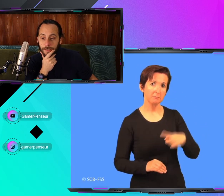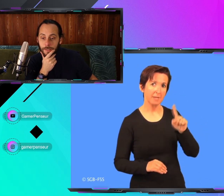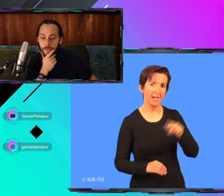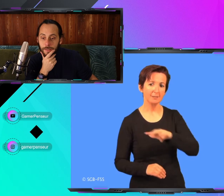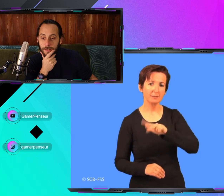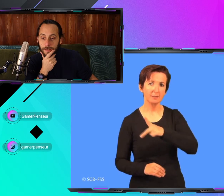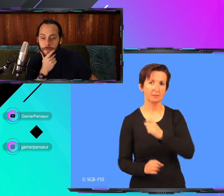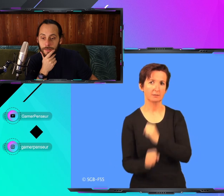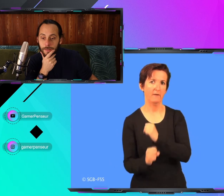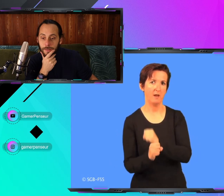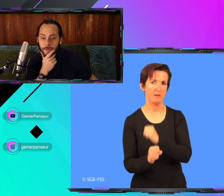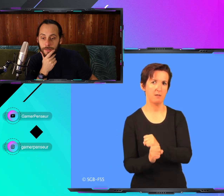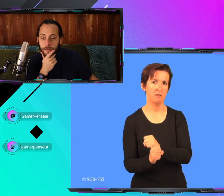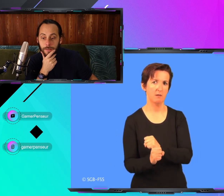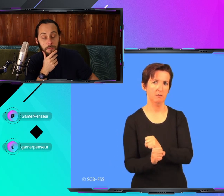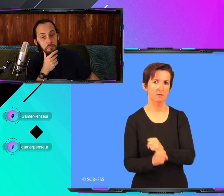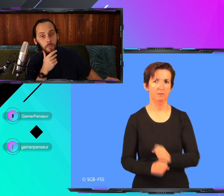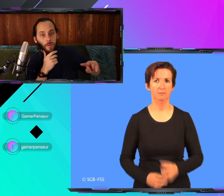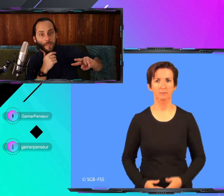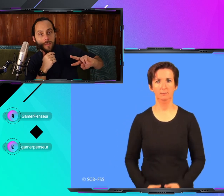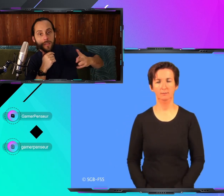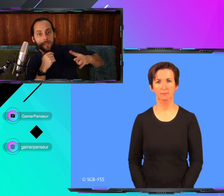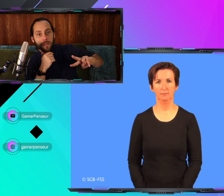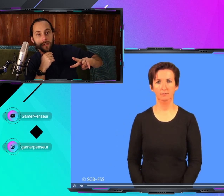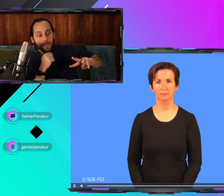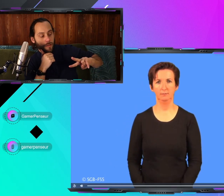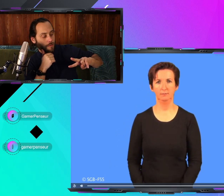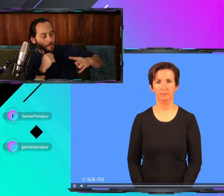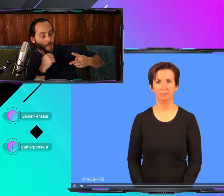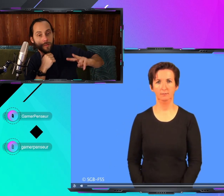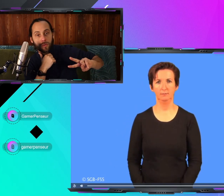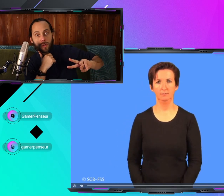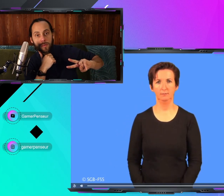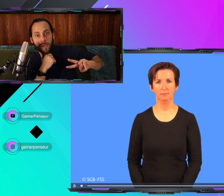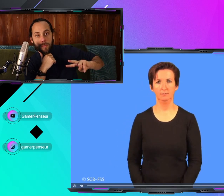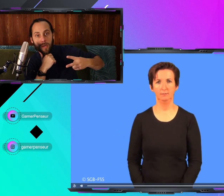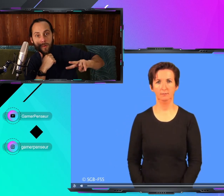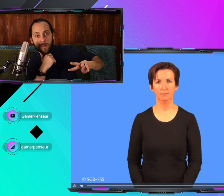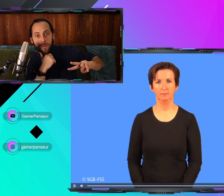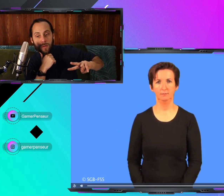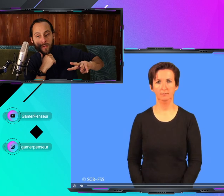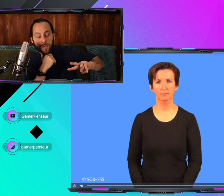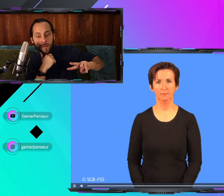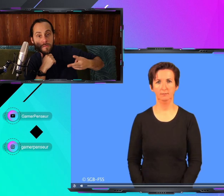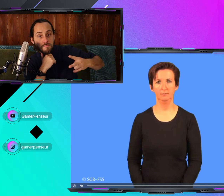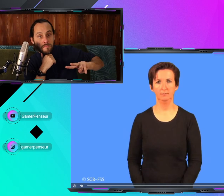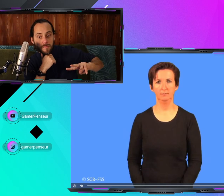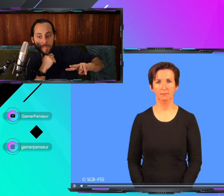Habite Italie. Bon, alors, Sicile, c'est un truc comme ça, apparemment.